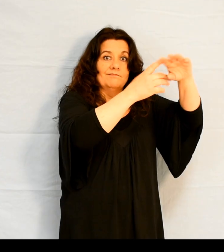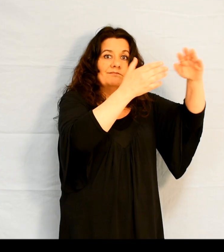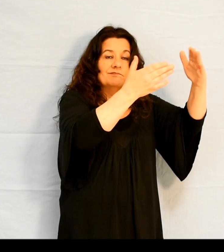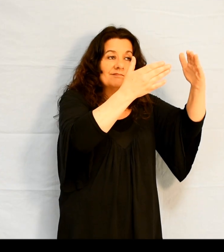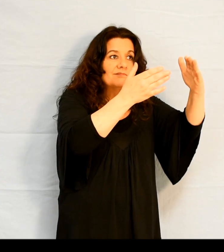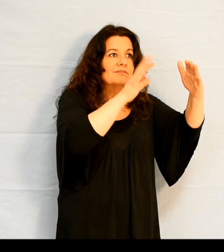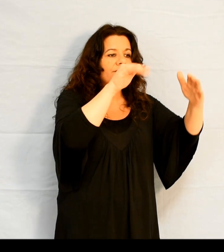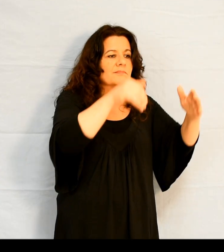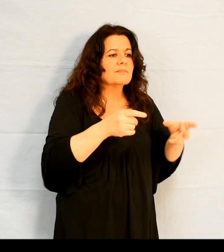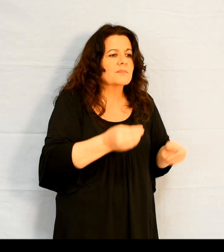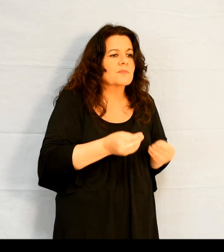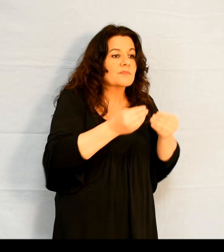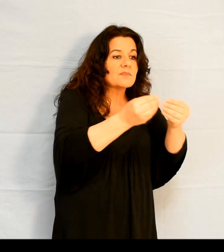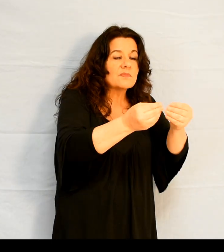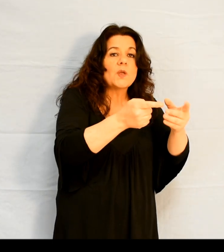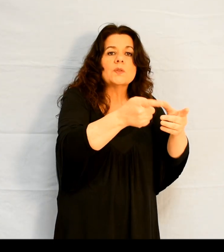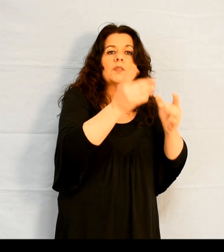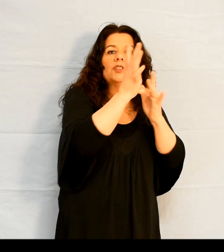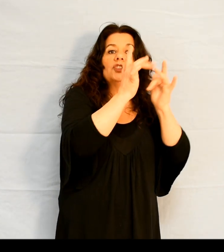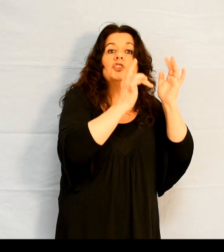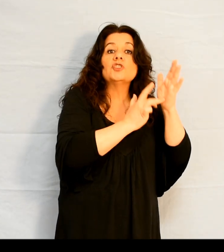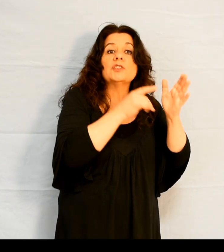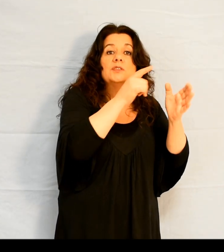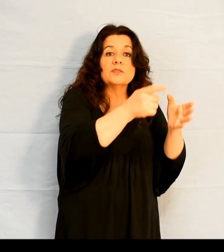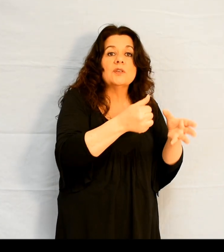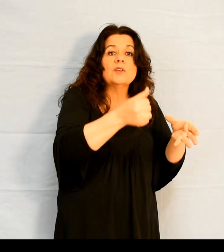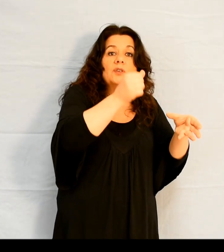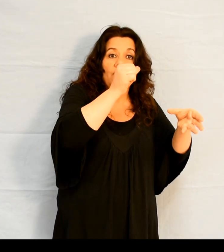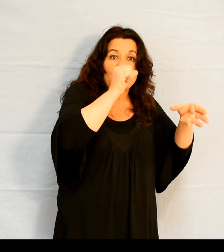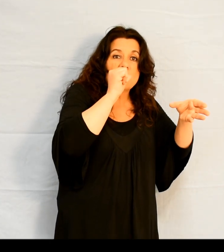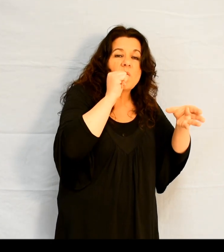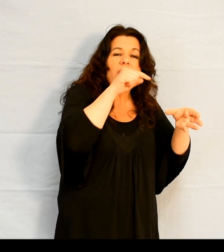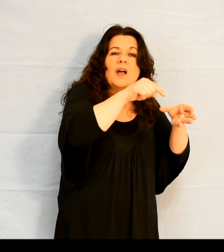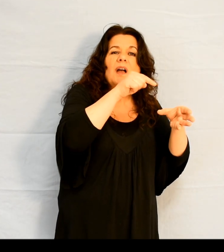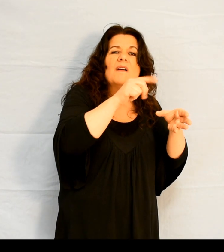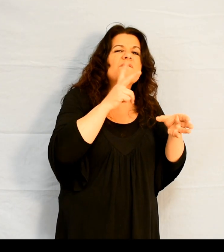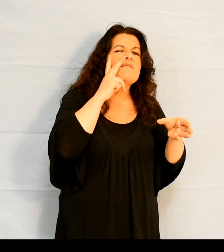Il en goûta, mais ne voulut pas boire.